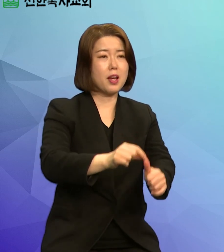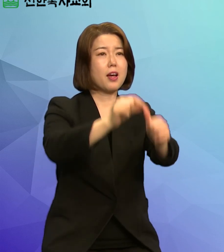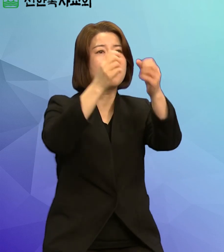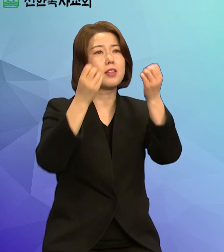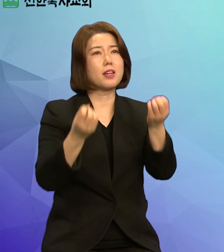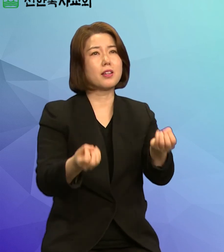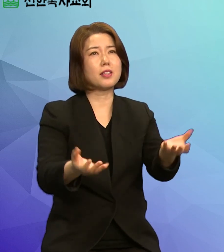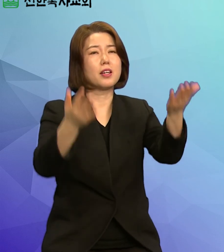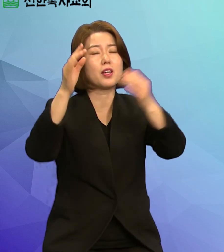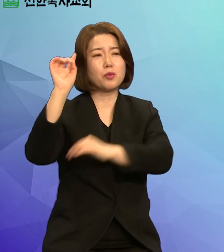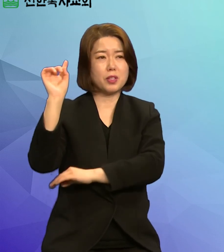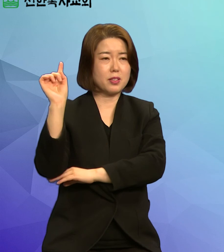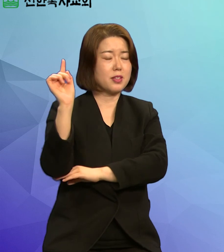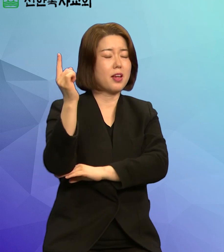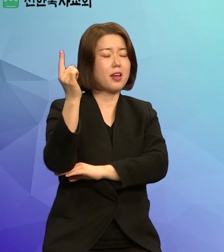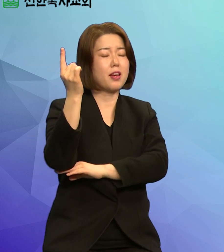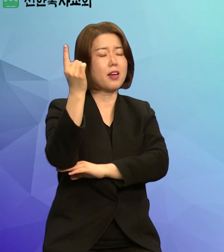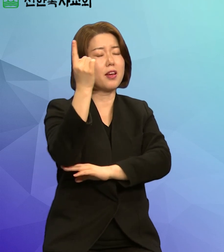호산나